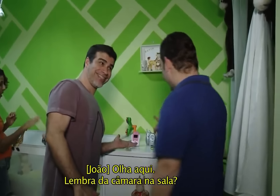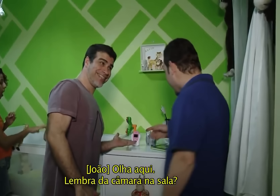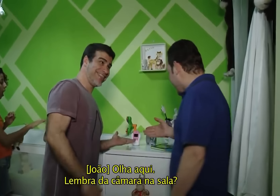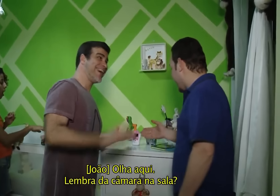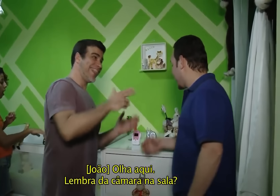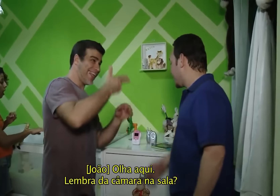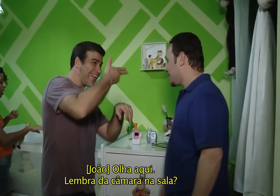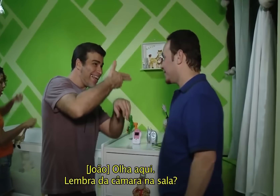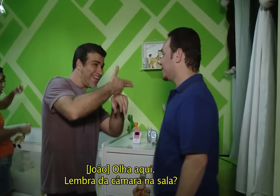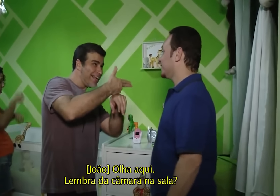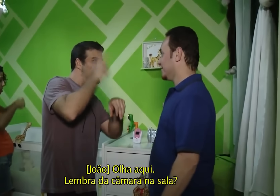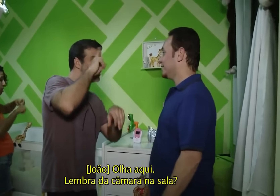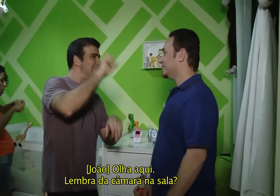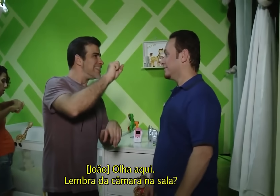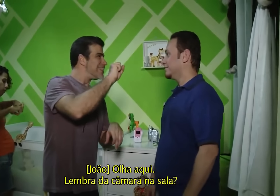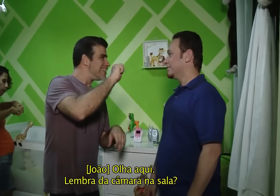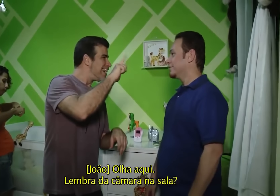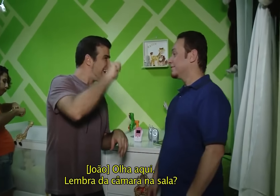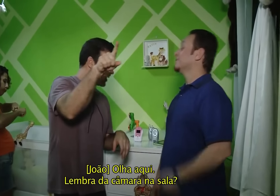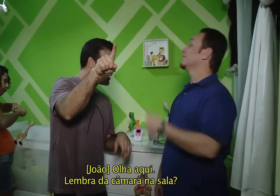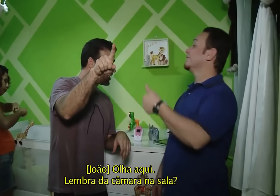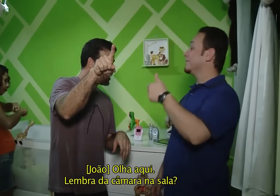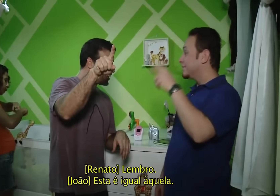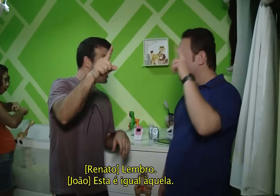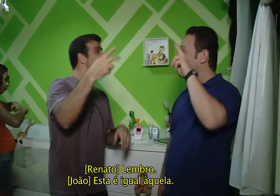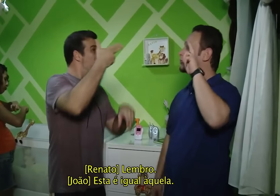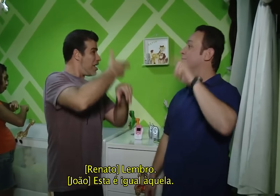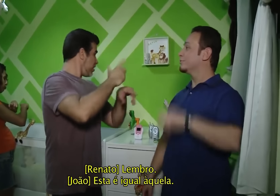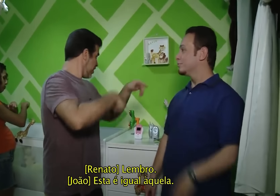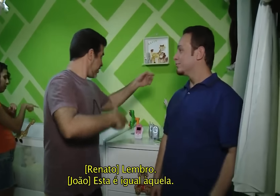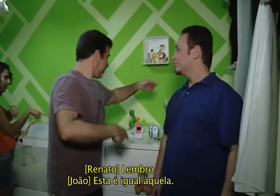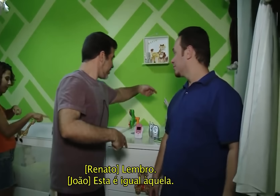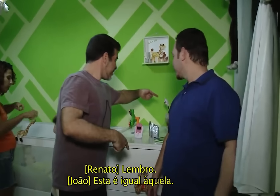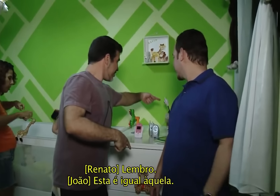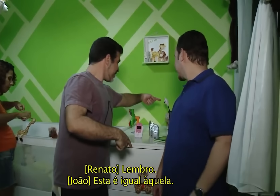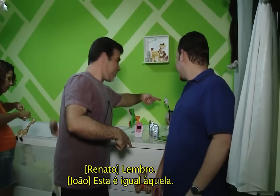Olha aqui. Lembra da câmera na sala? Lembro. Esta é igual àquela.